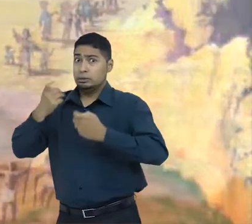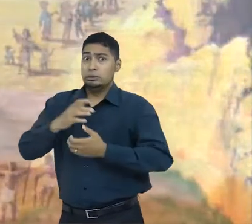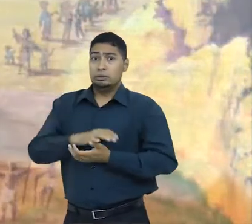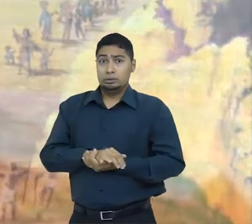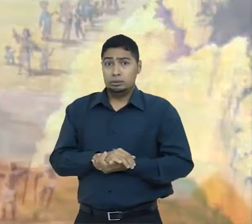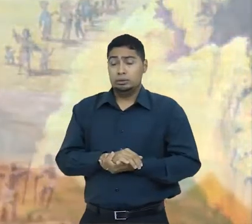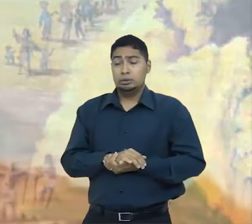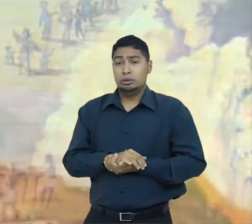preocupado.